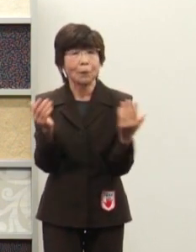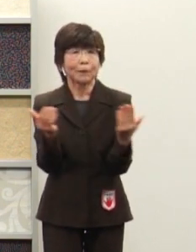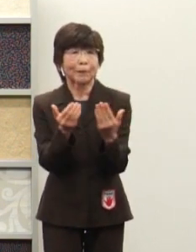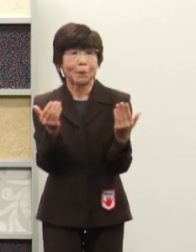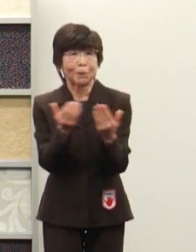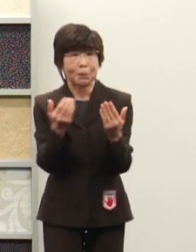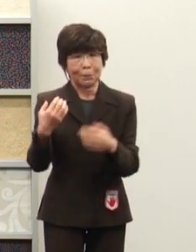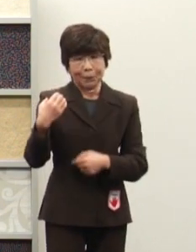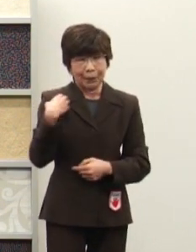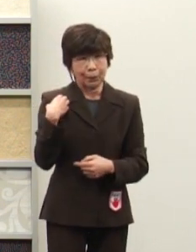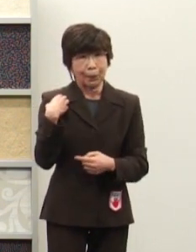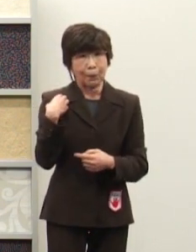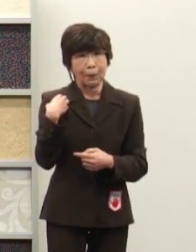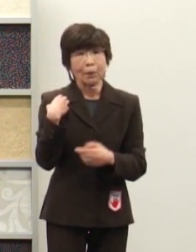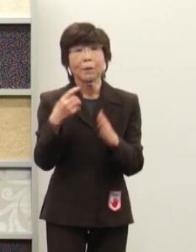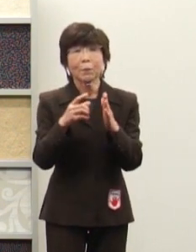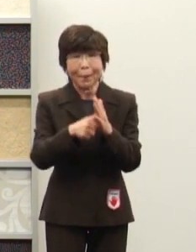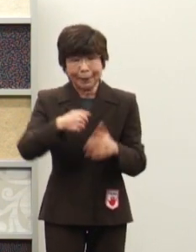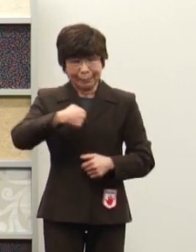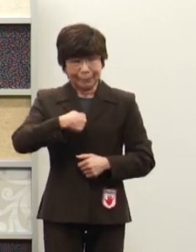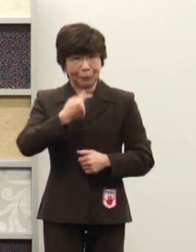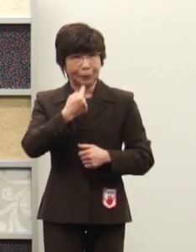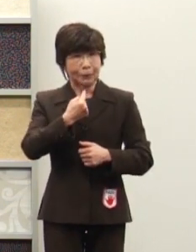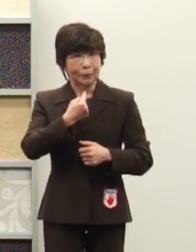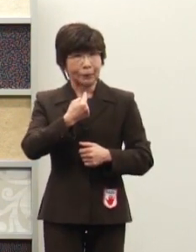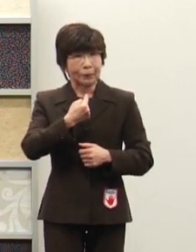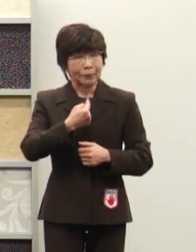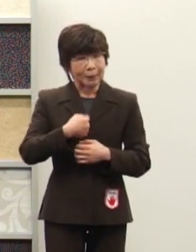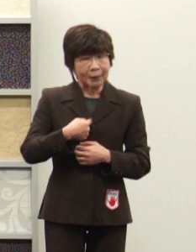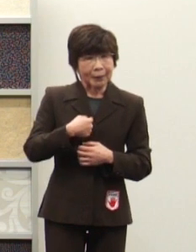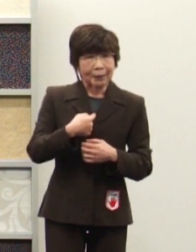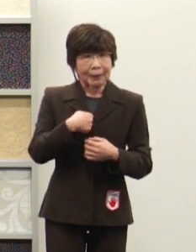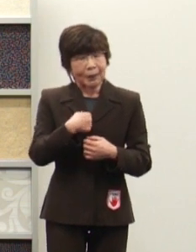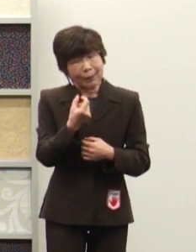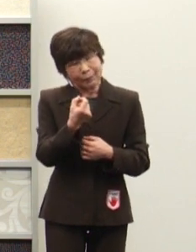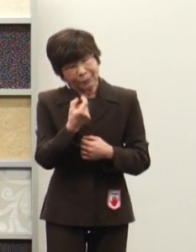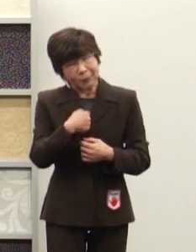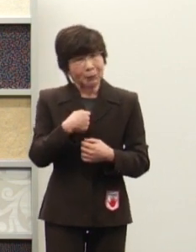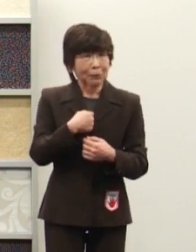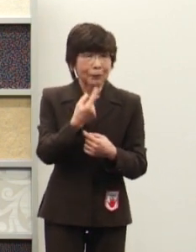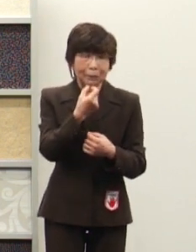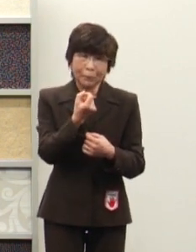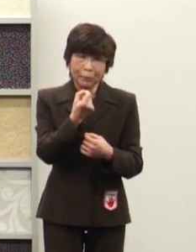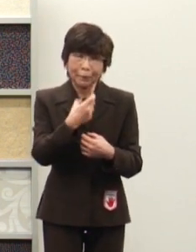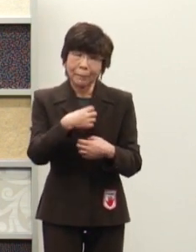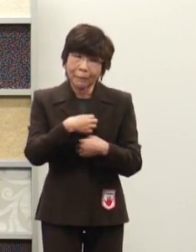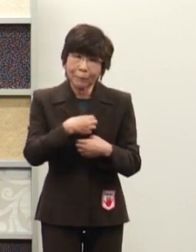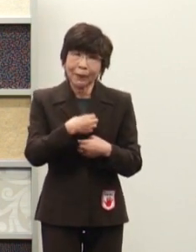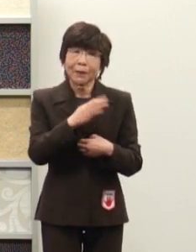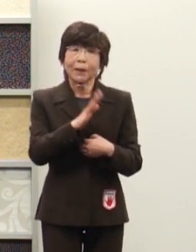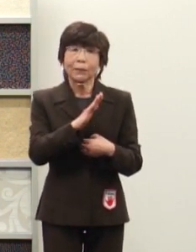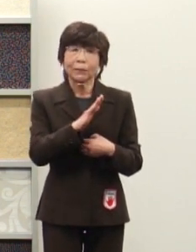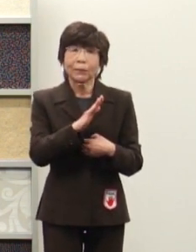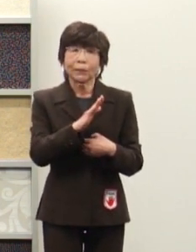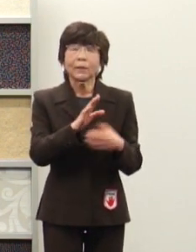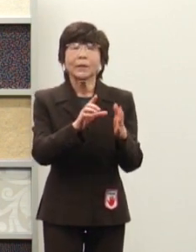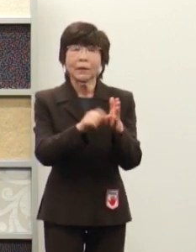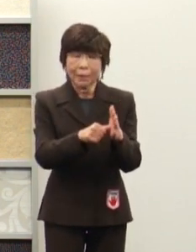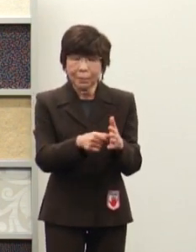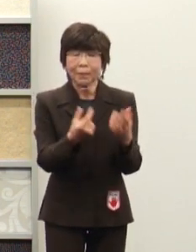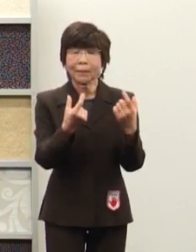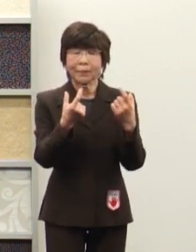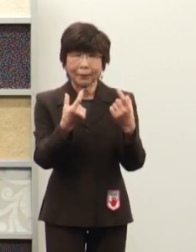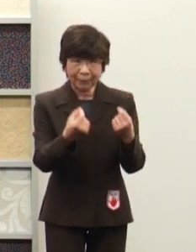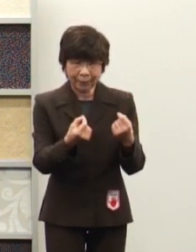ジションであればですね、まあ、ご本人がそのちょっと怖いんですけどというような申し出があればですね、それはやっぱり前向きに受け止め